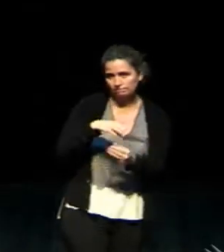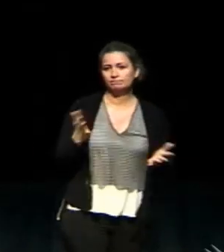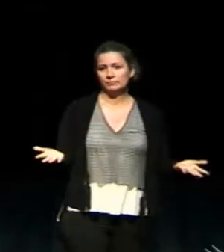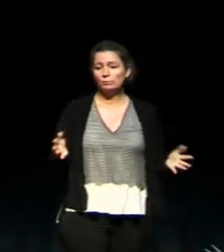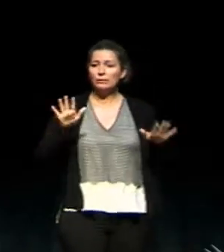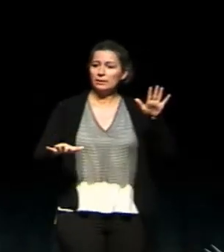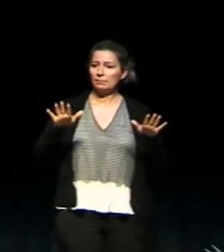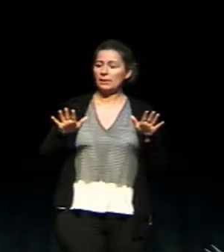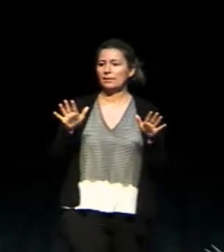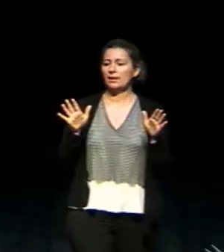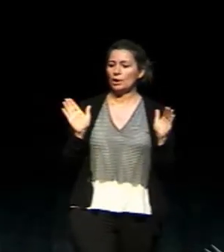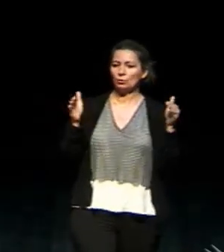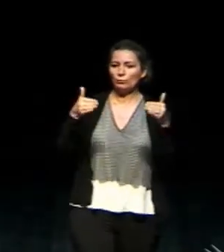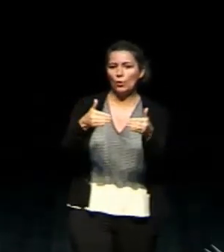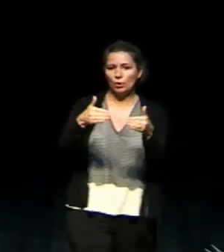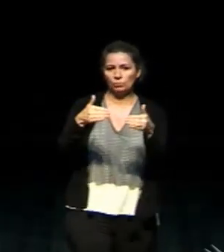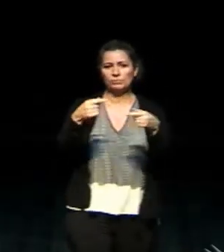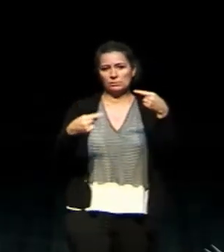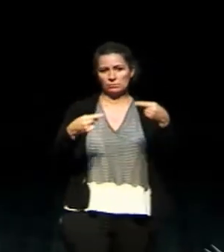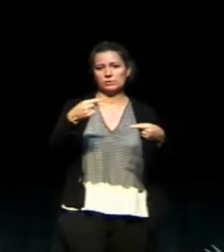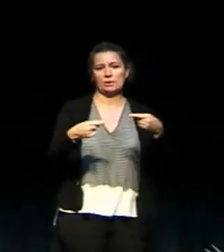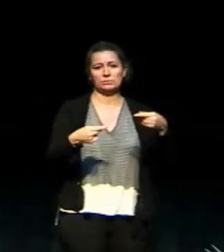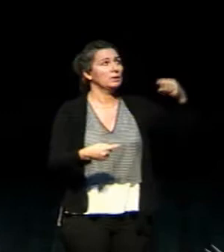e os aspectos linguístico-culturais.